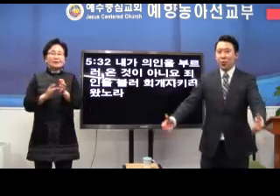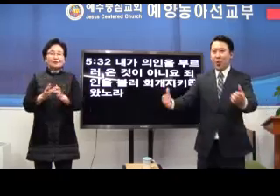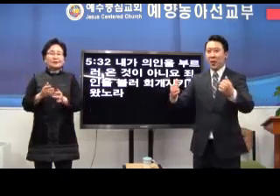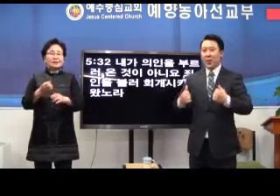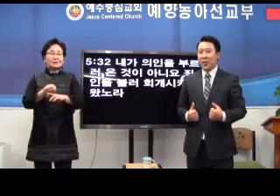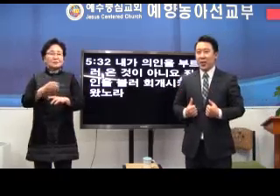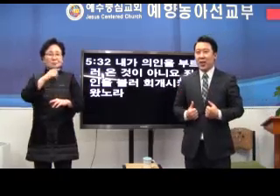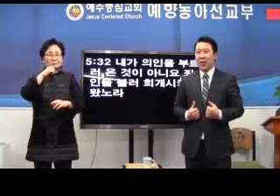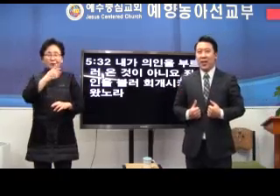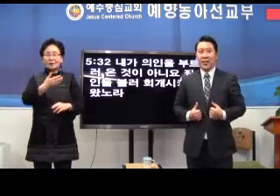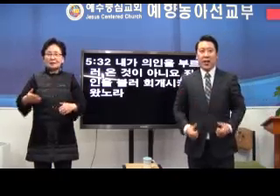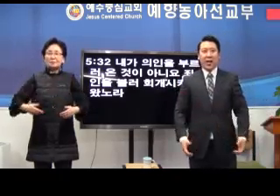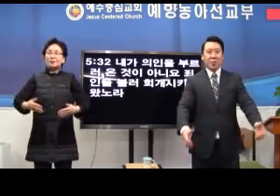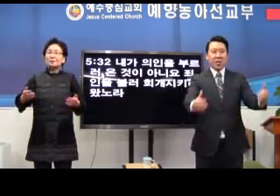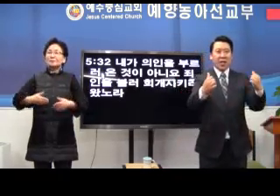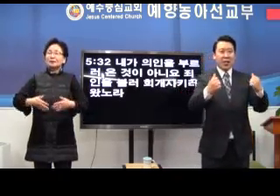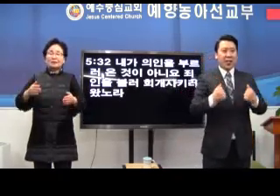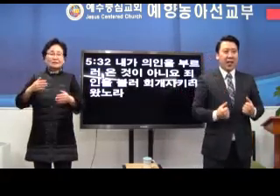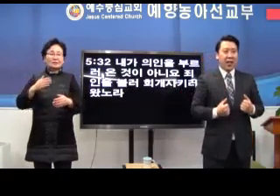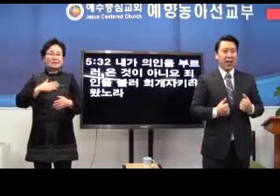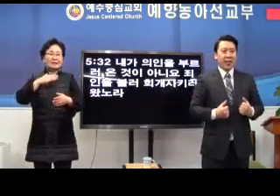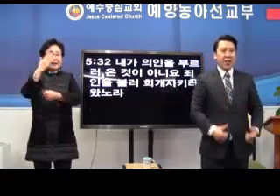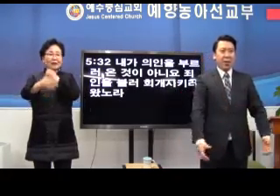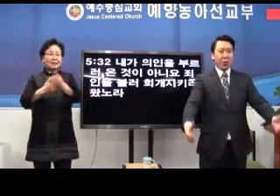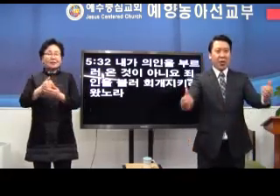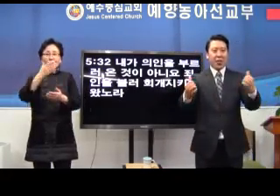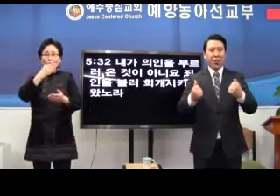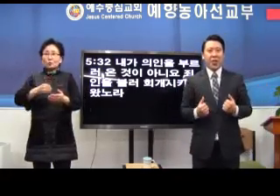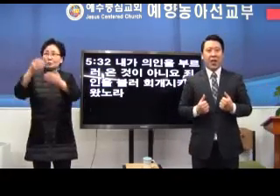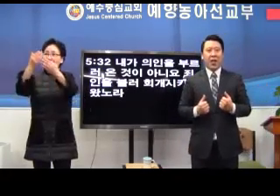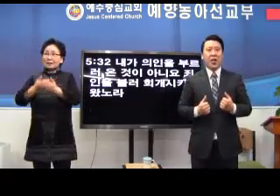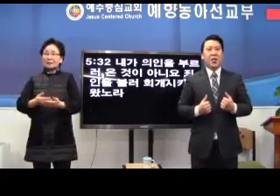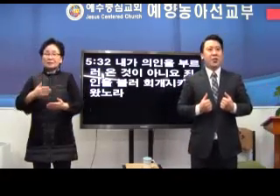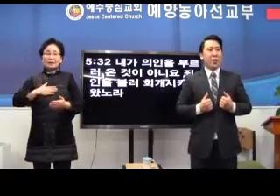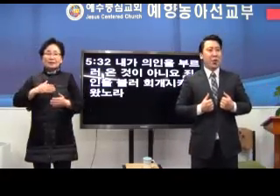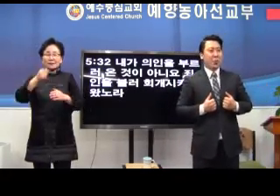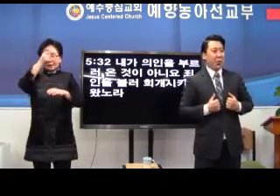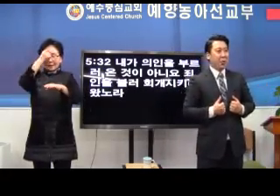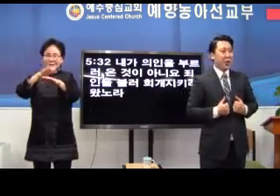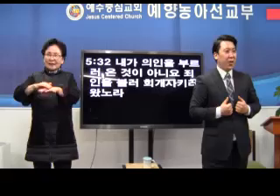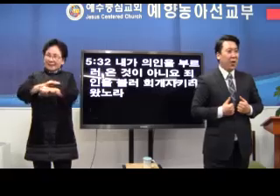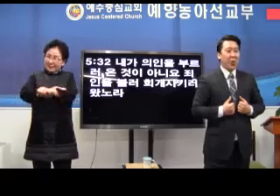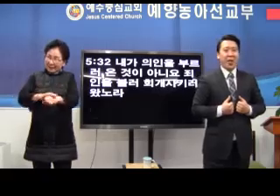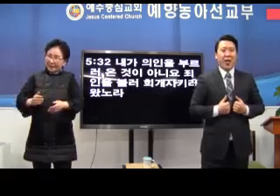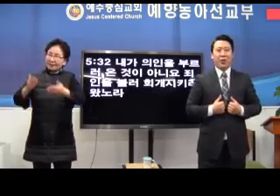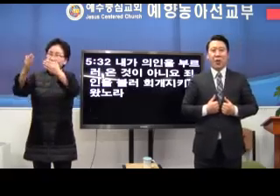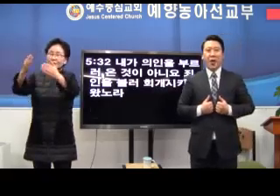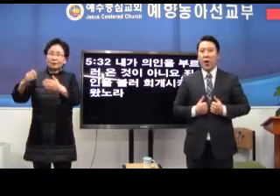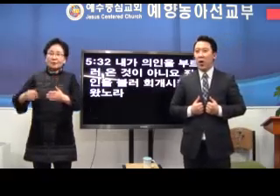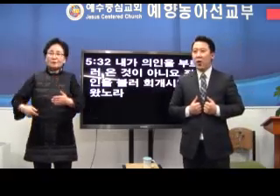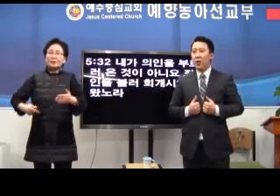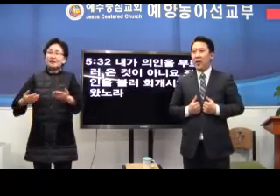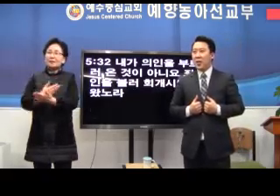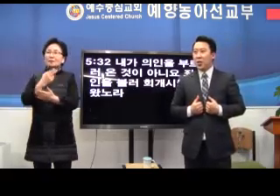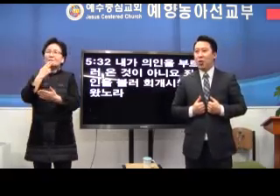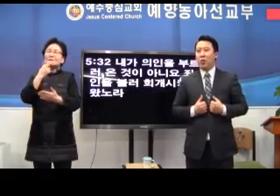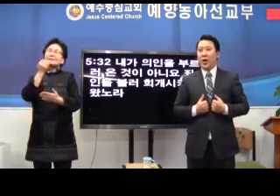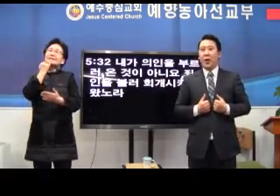축복 받았으니까, 나는 하나님 일 잘하니까, 난 예배도 잘 드리니까 예수의 보혈 필요 없어요. 회개 안 해도 돼요. 난 이제 천국